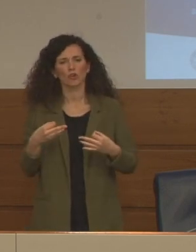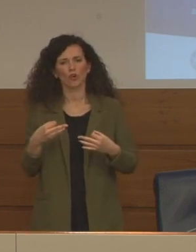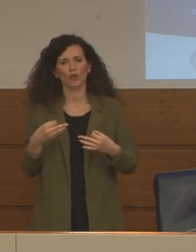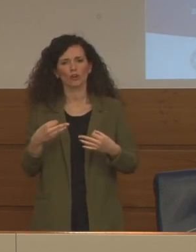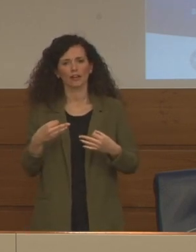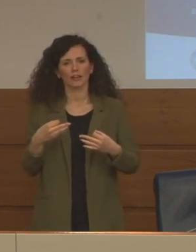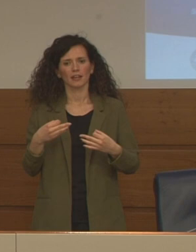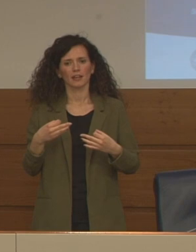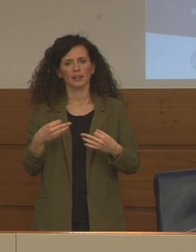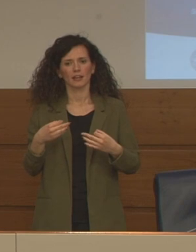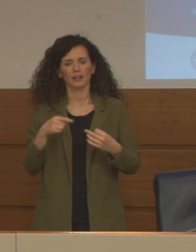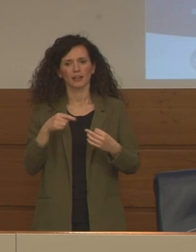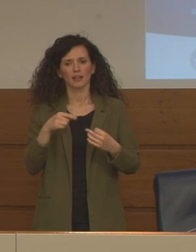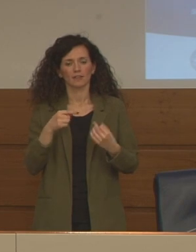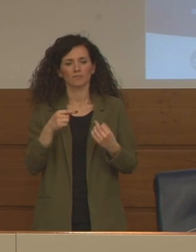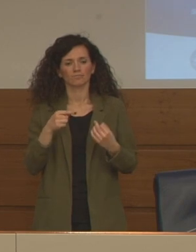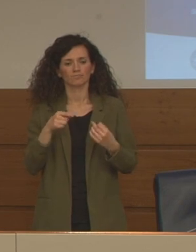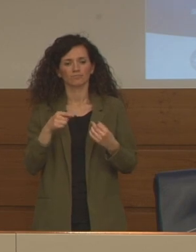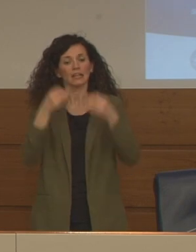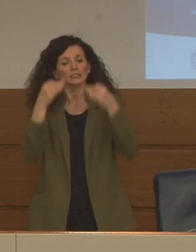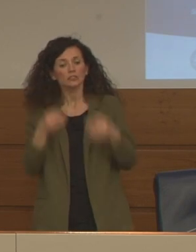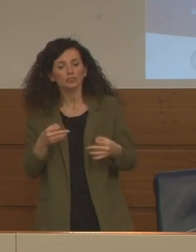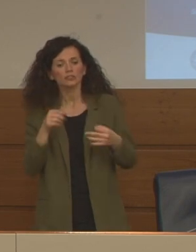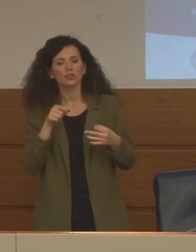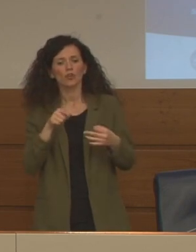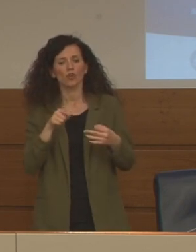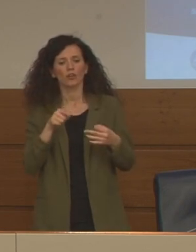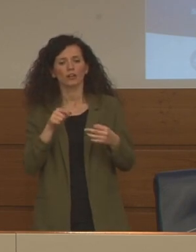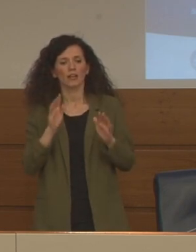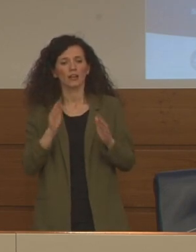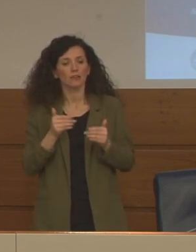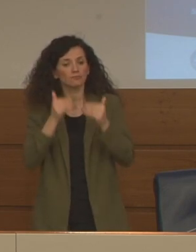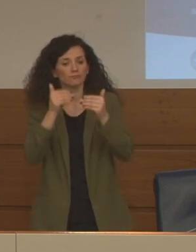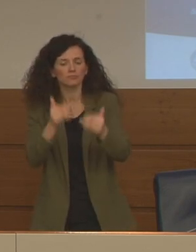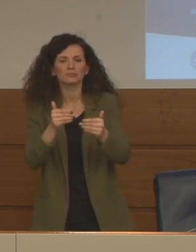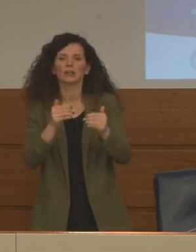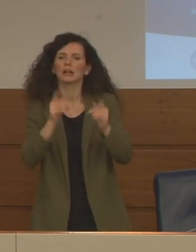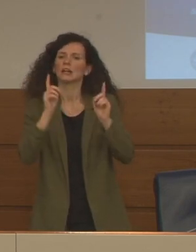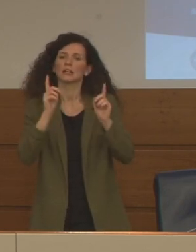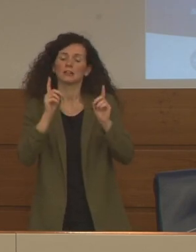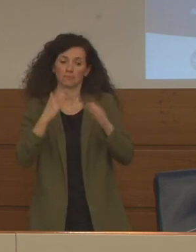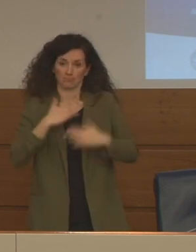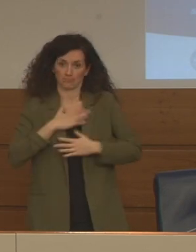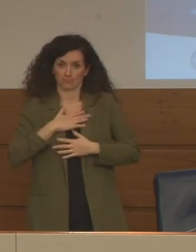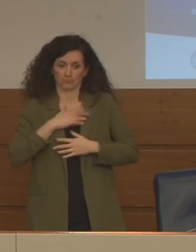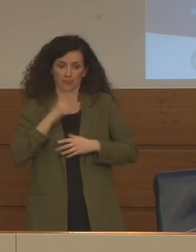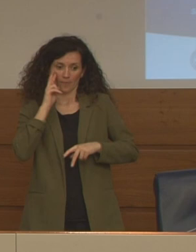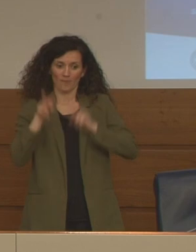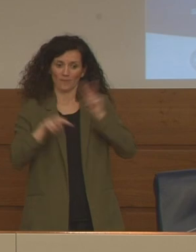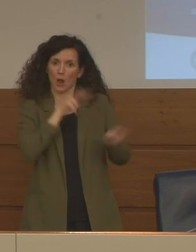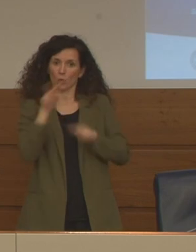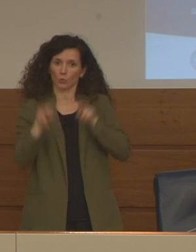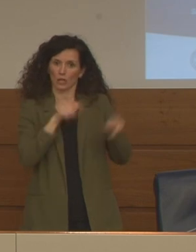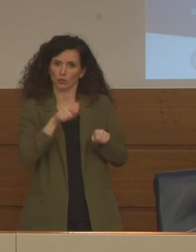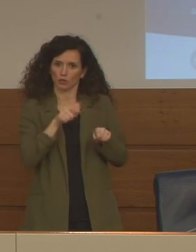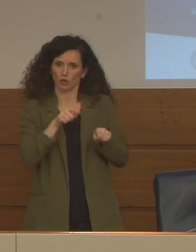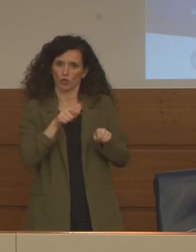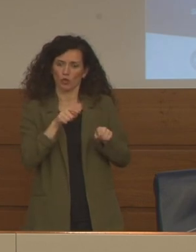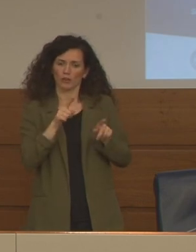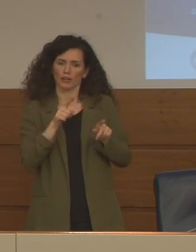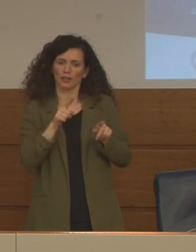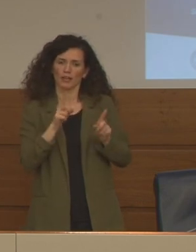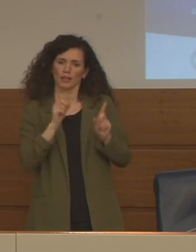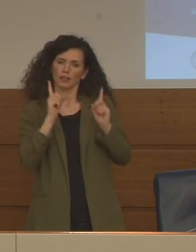almeno per quelle che sono le mie valutazioni sulla base delle indicazioni della